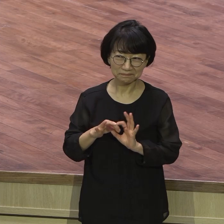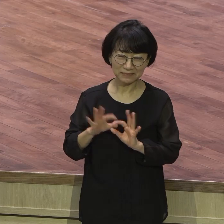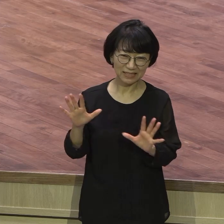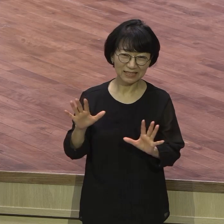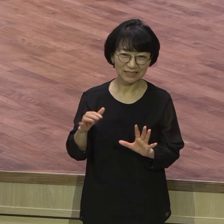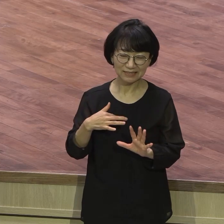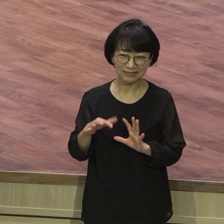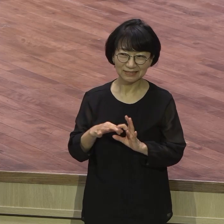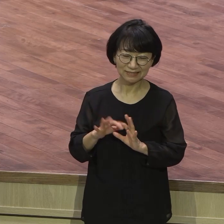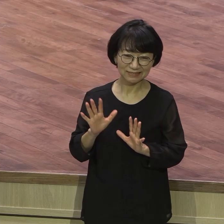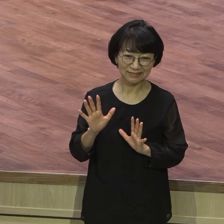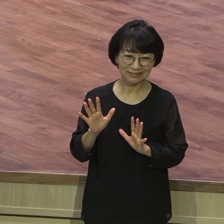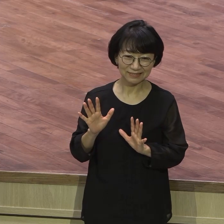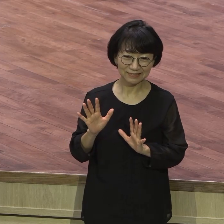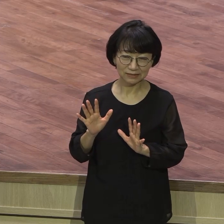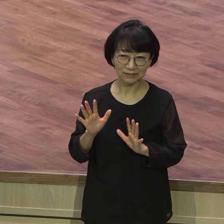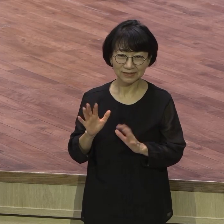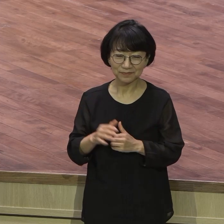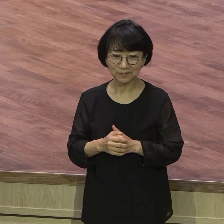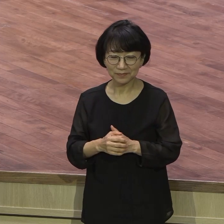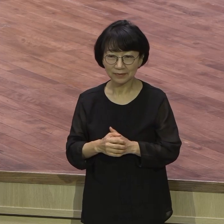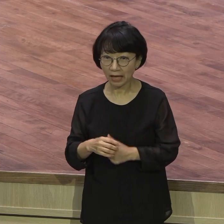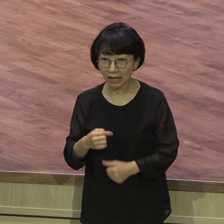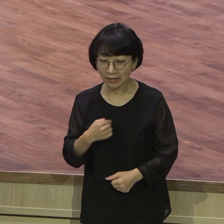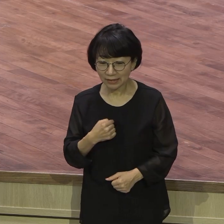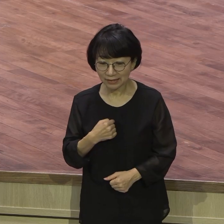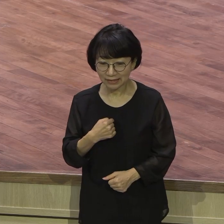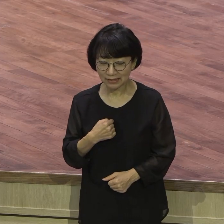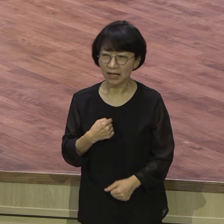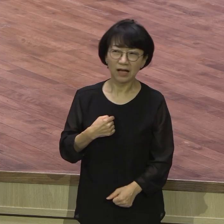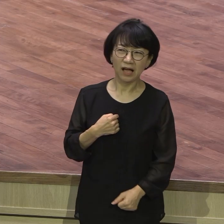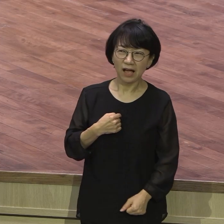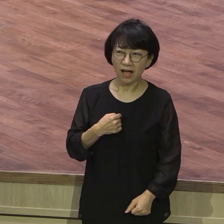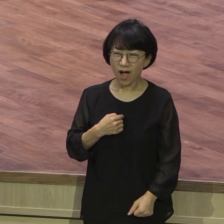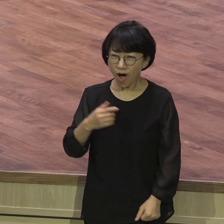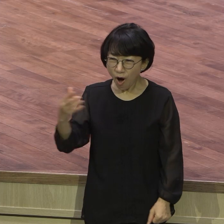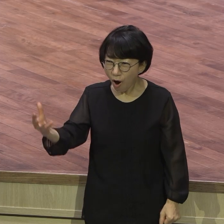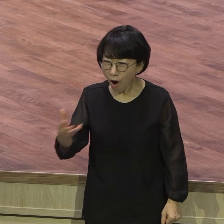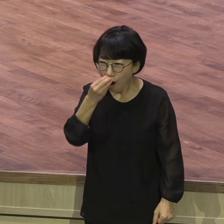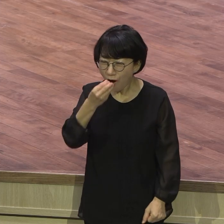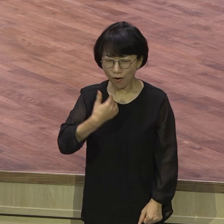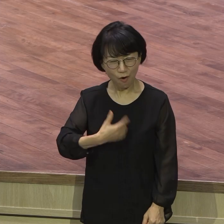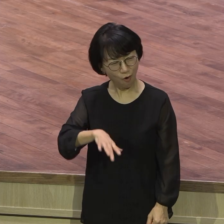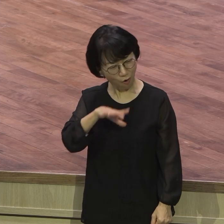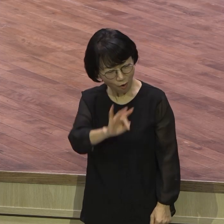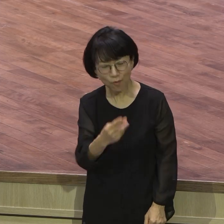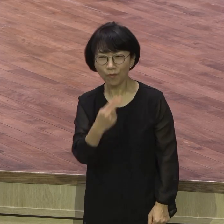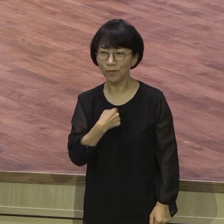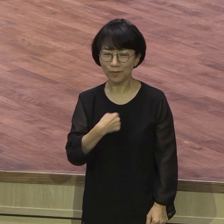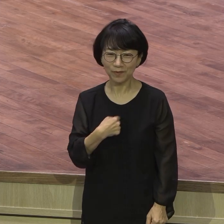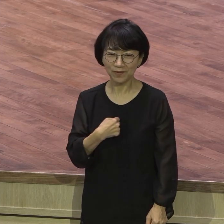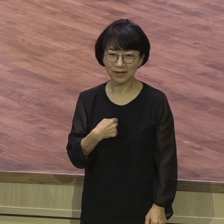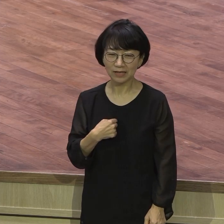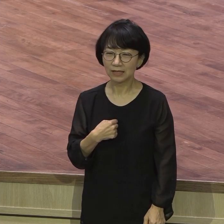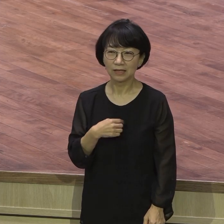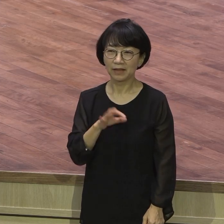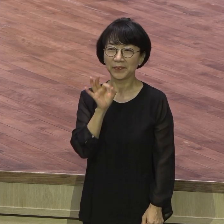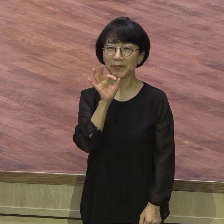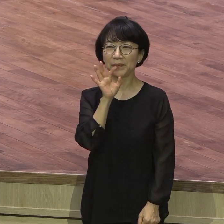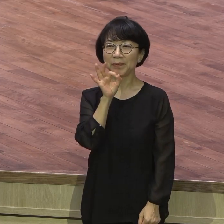그러한 개념입니다. 아니 나는 도저히 접근할 수 없는 그런